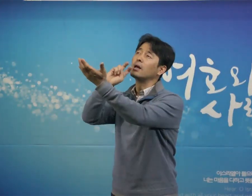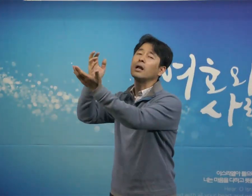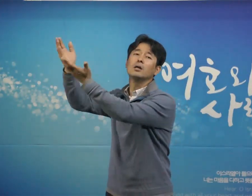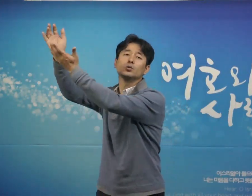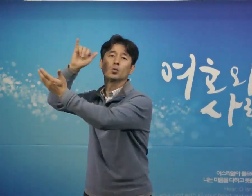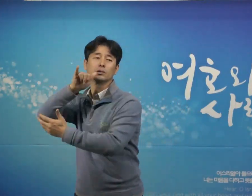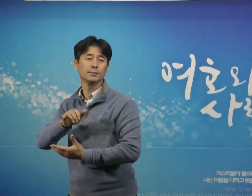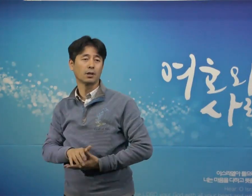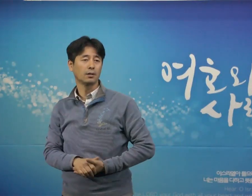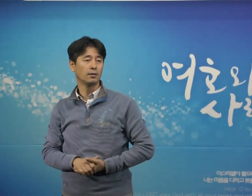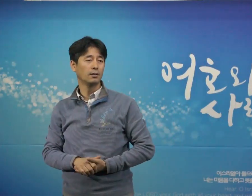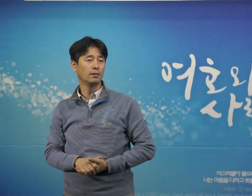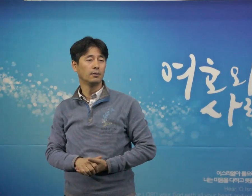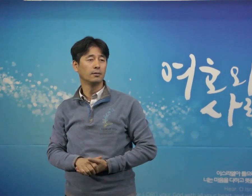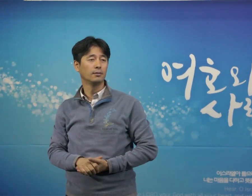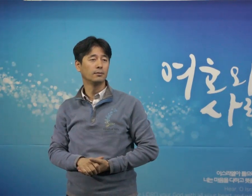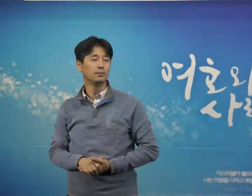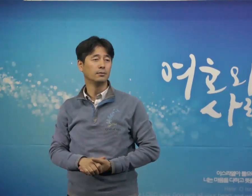있는 것입니다.